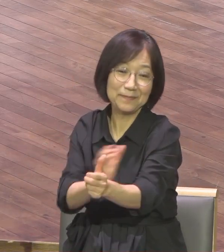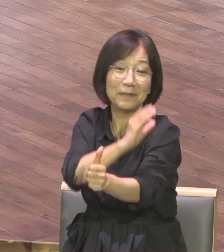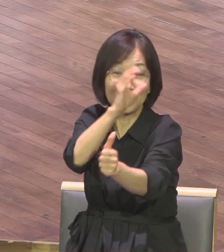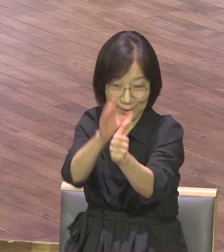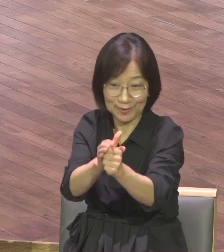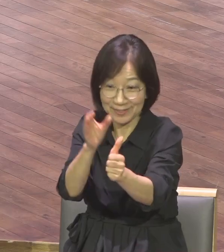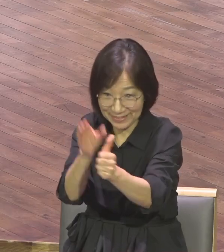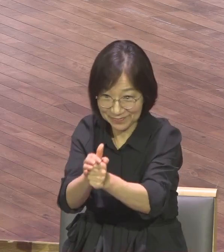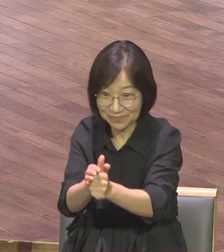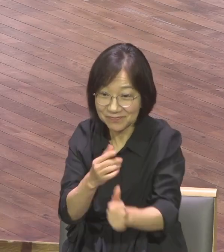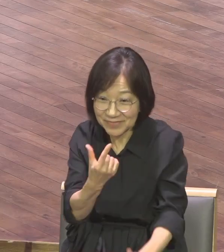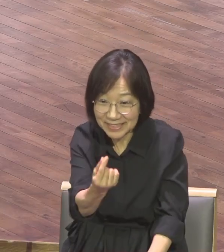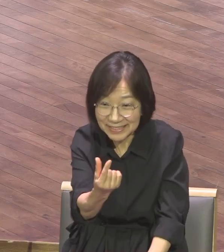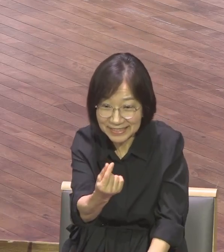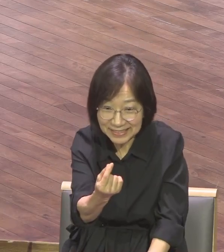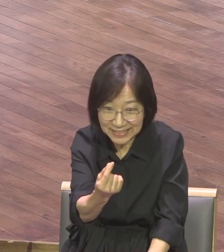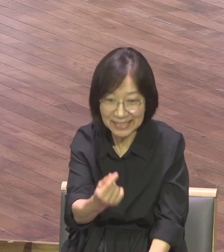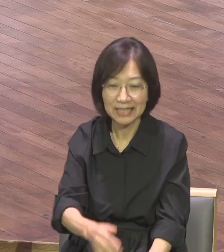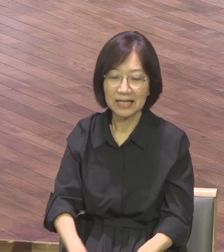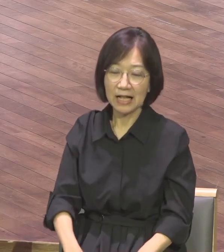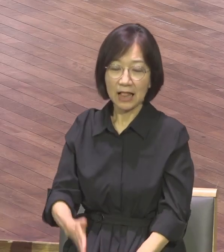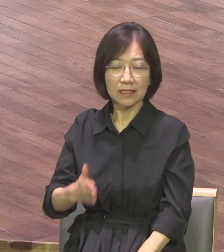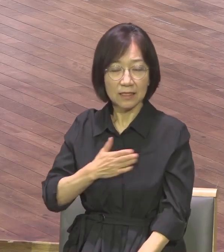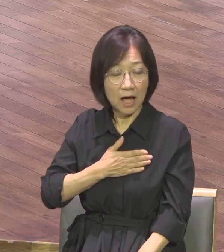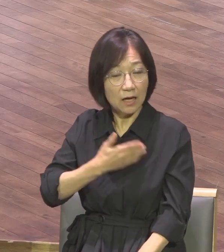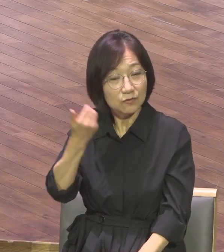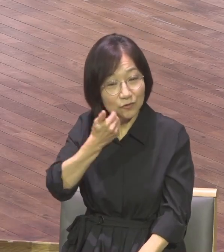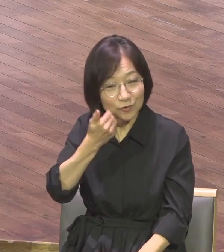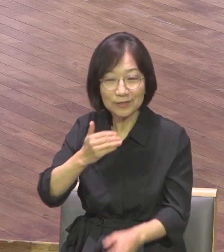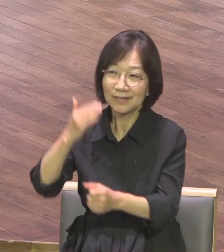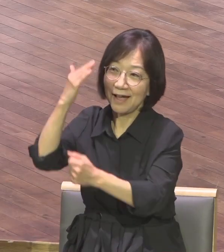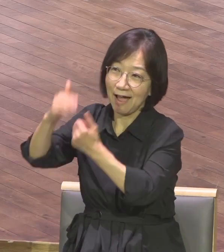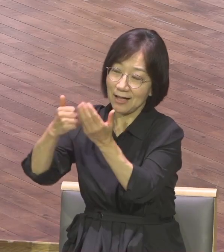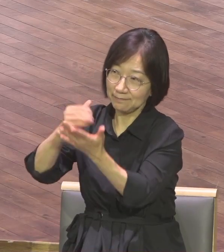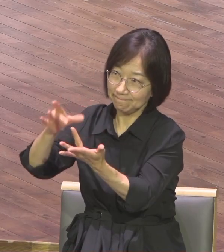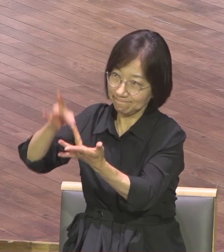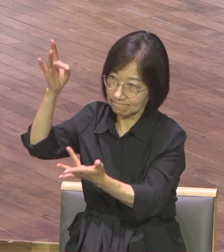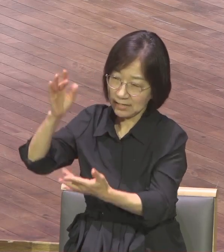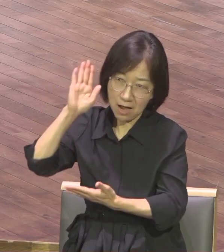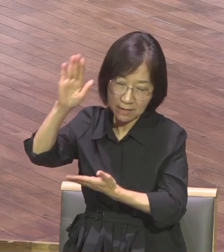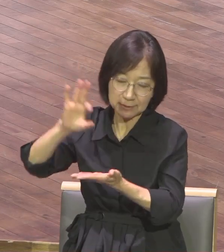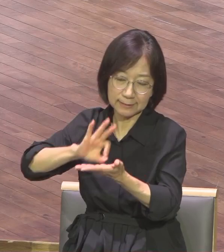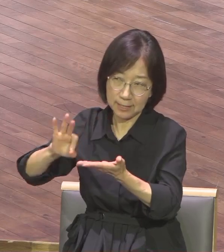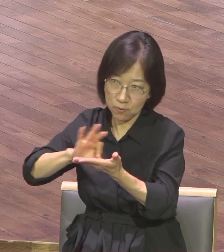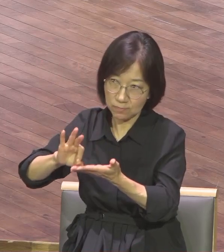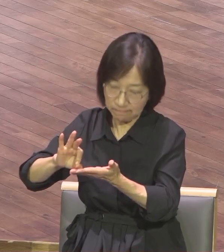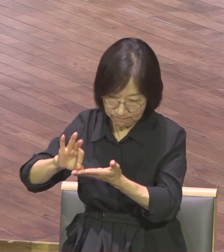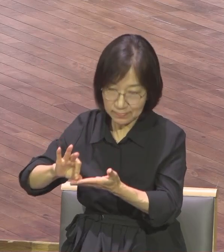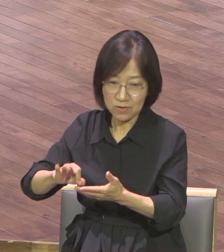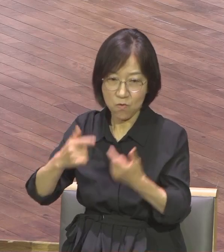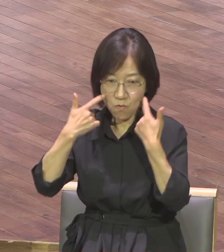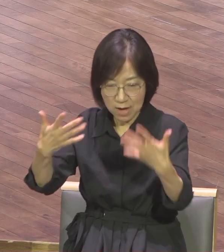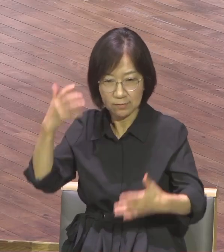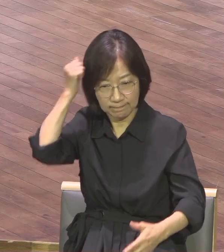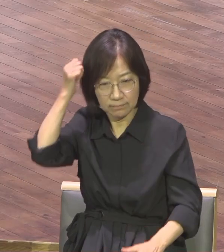나도 하나님의 택한 그릇이라는 영적 정체성이셔야 돼요.